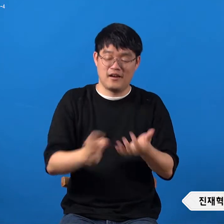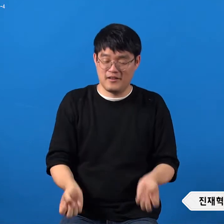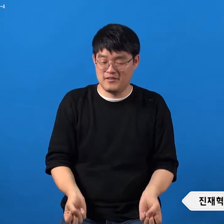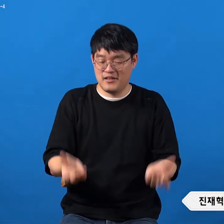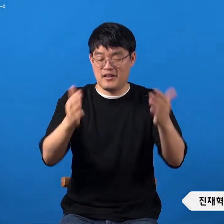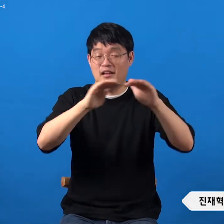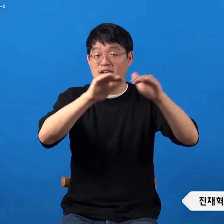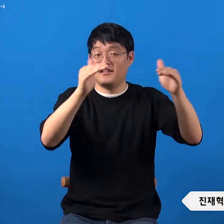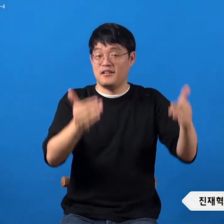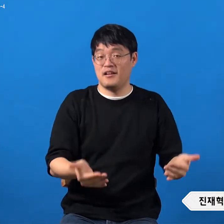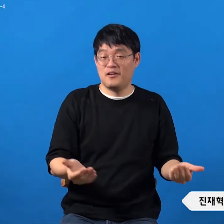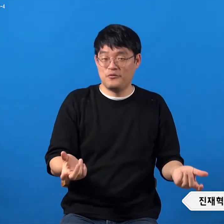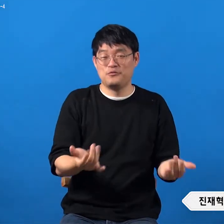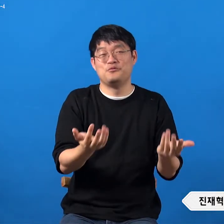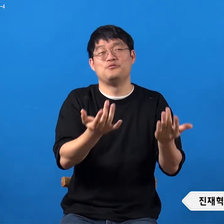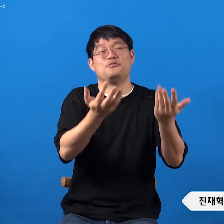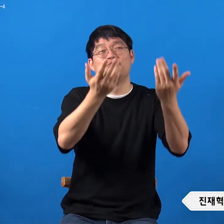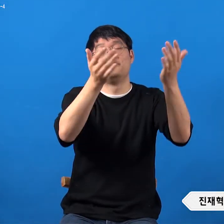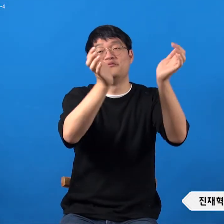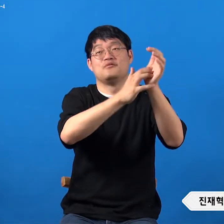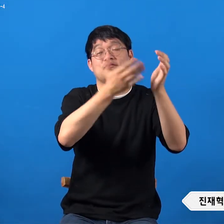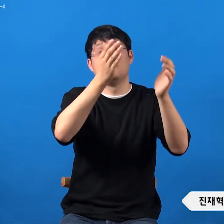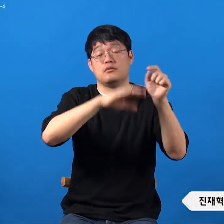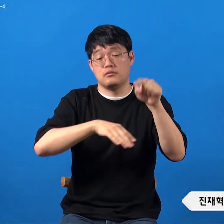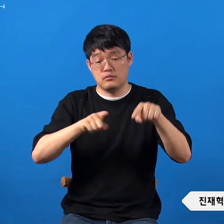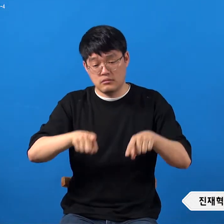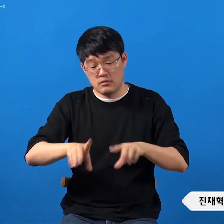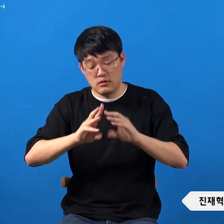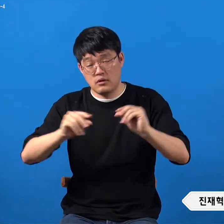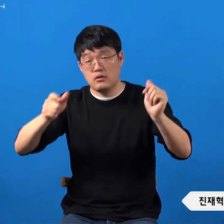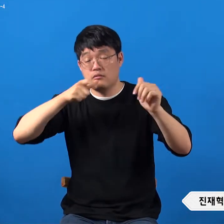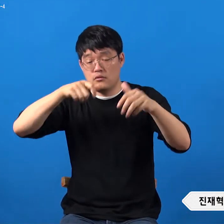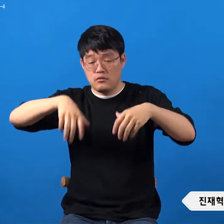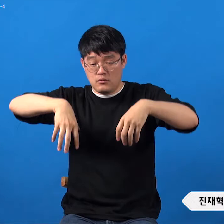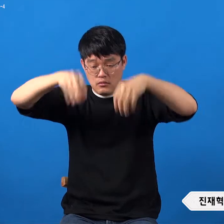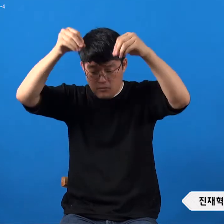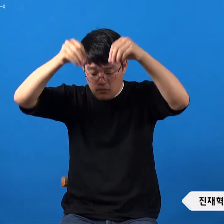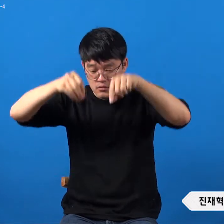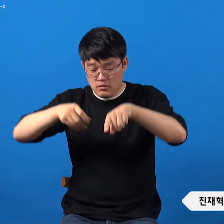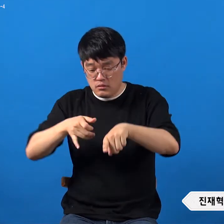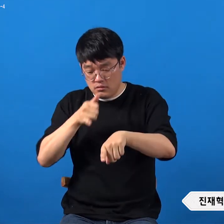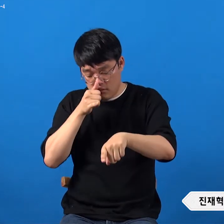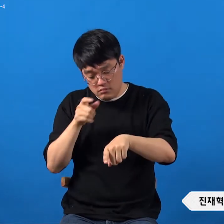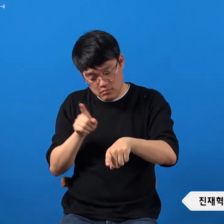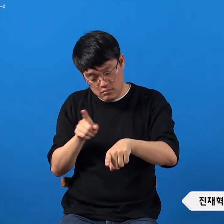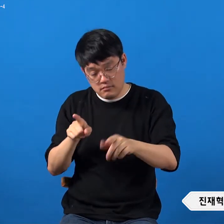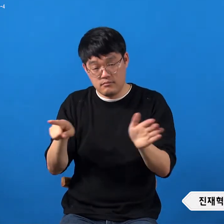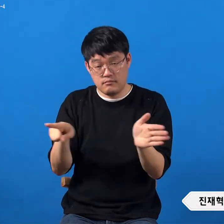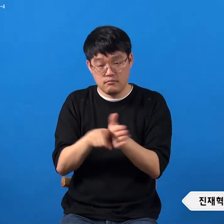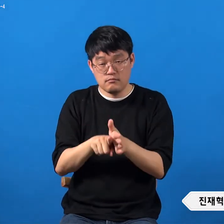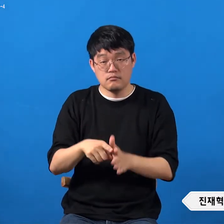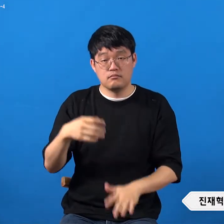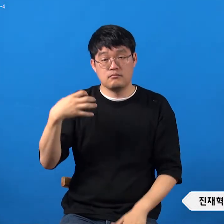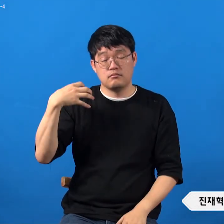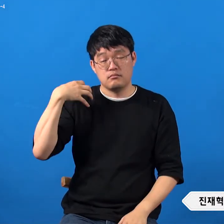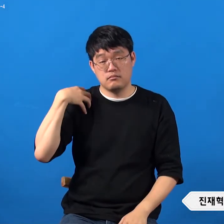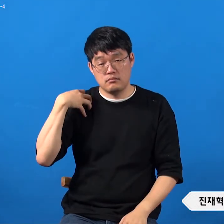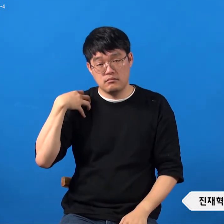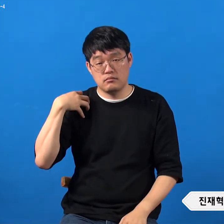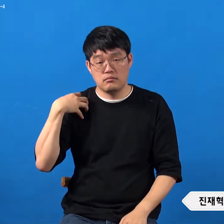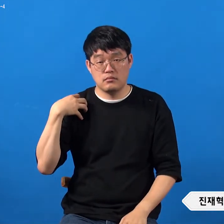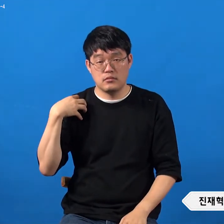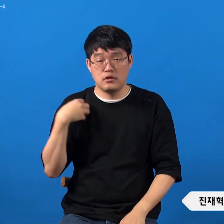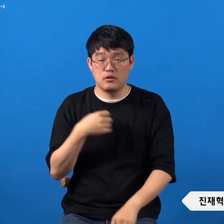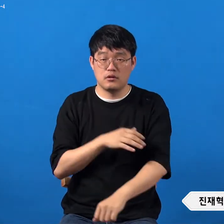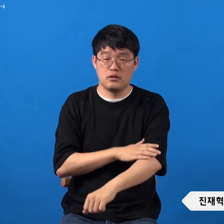제단을 쌓습니다. 그런데 그 땅에 임하는 기근을 바라보며 그가 믿음의 역할을 제대로